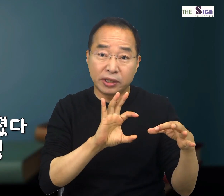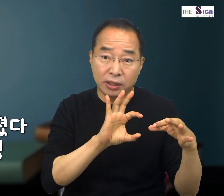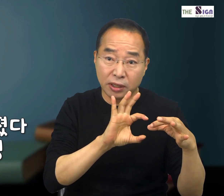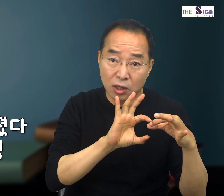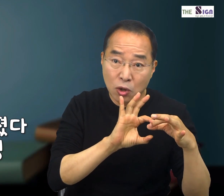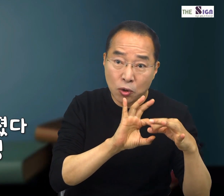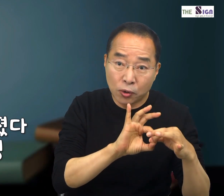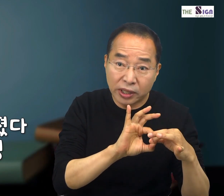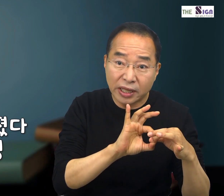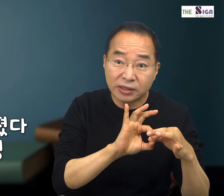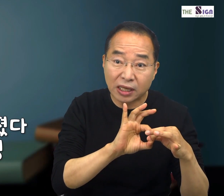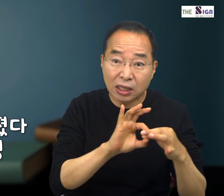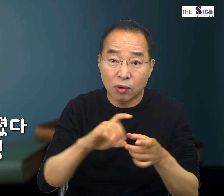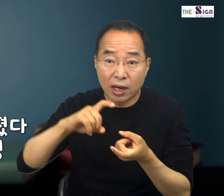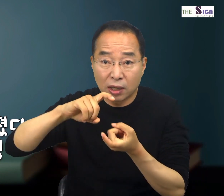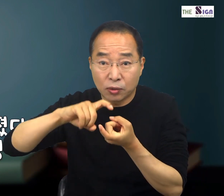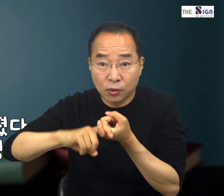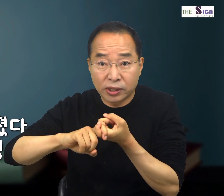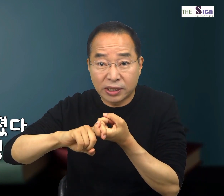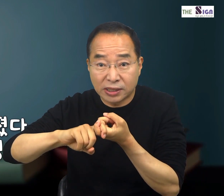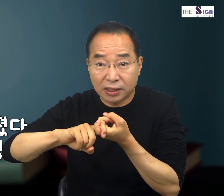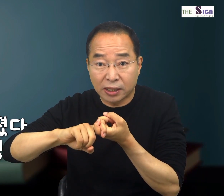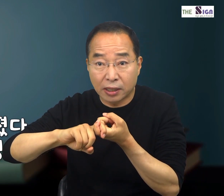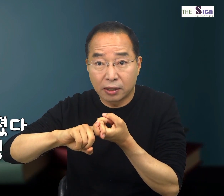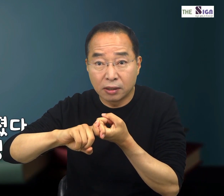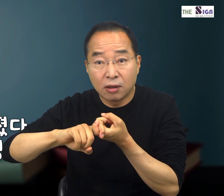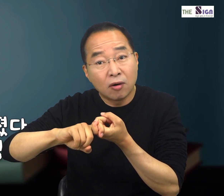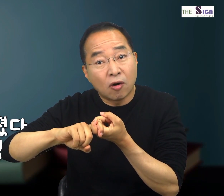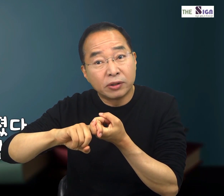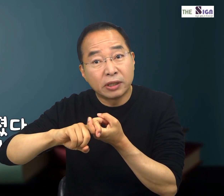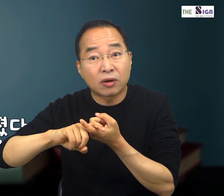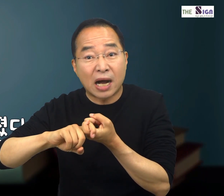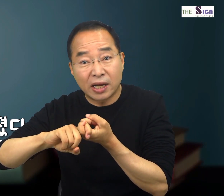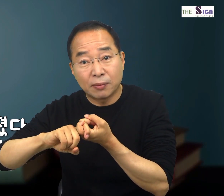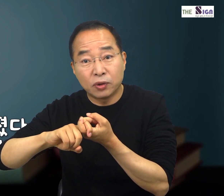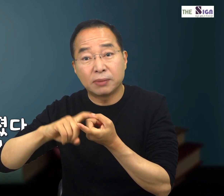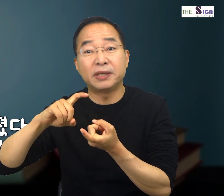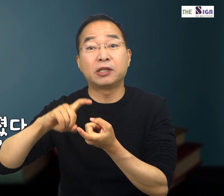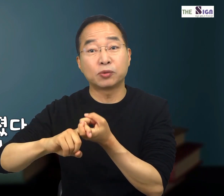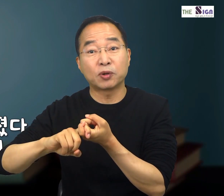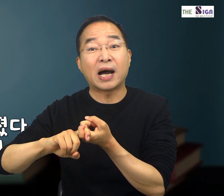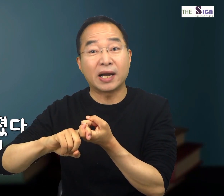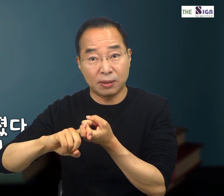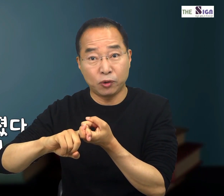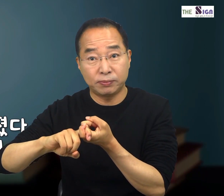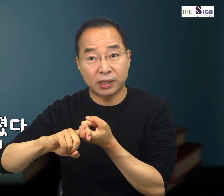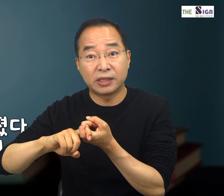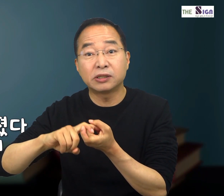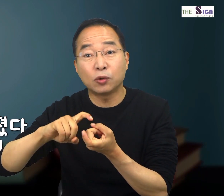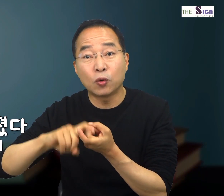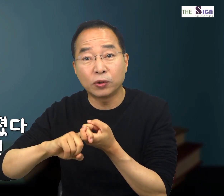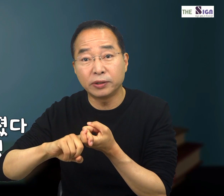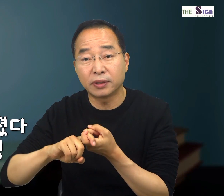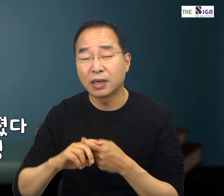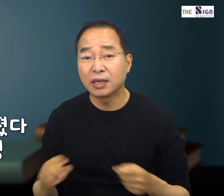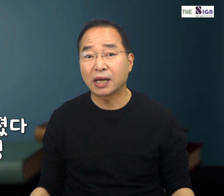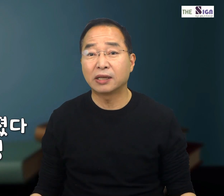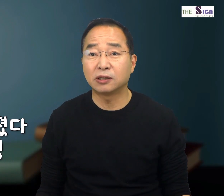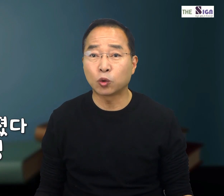연결이 이렇게 된 상태와 이렇게 된 상태, 어느 게 더 강하게 보이냐면 이게 좀 더 강하게 보입니다. 그래서 요거는 약간 이제